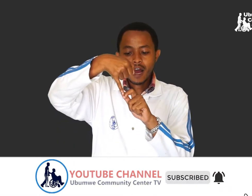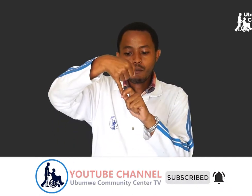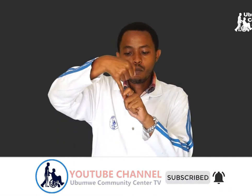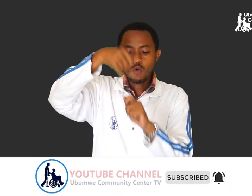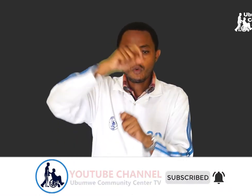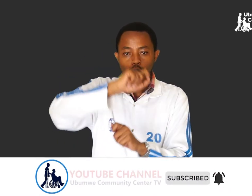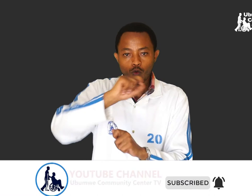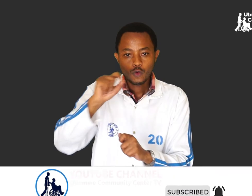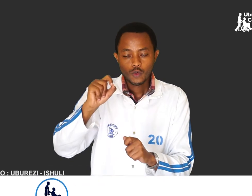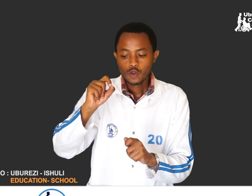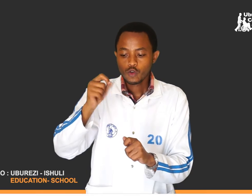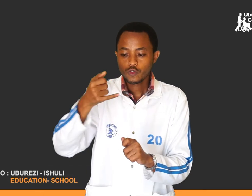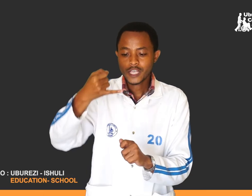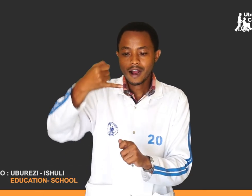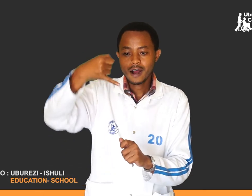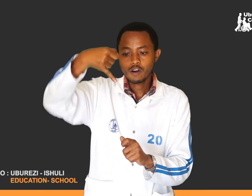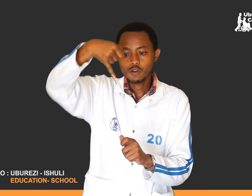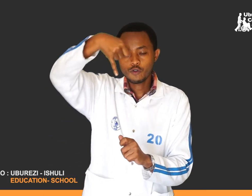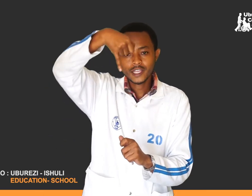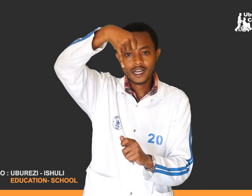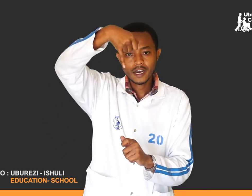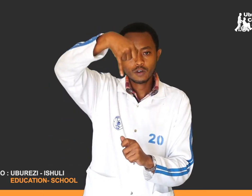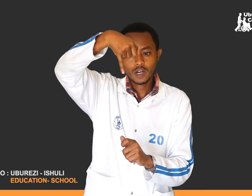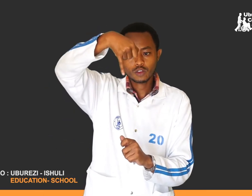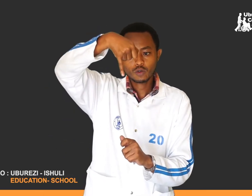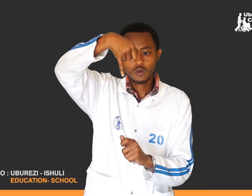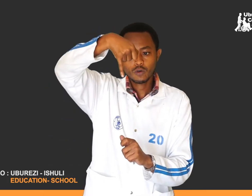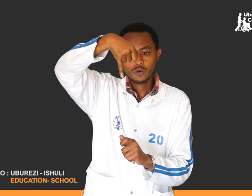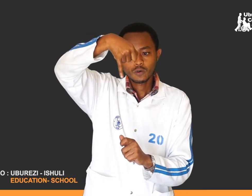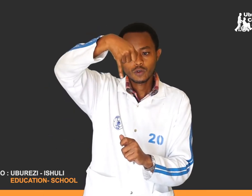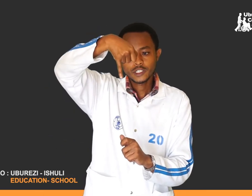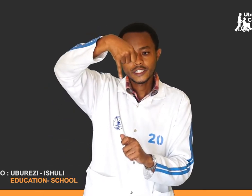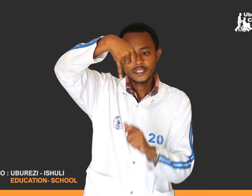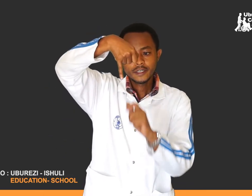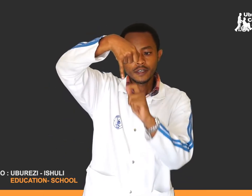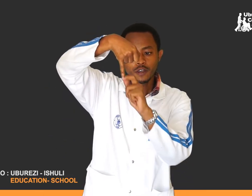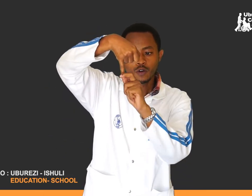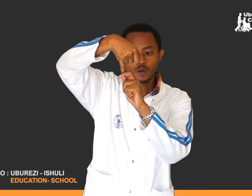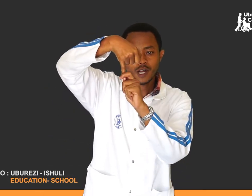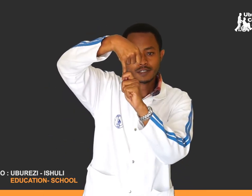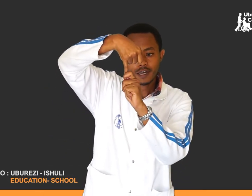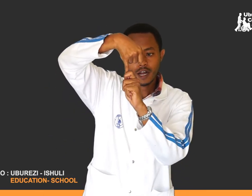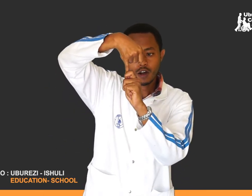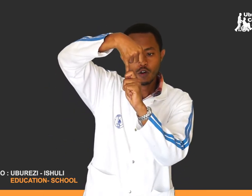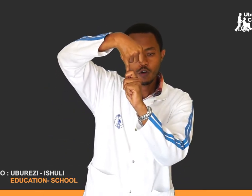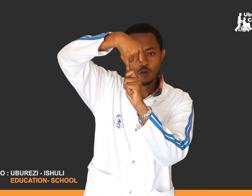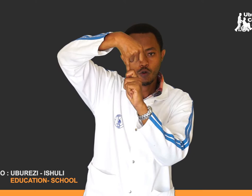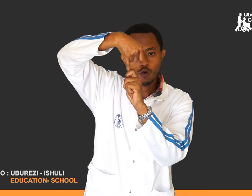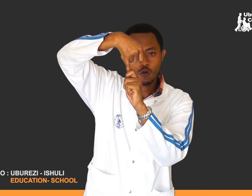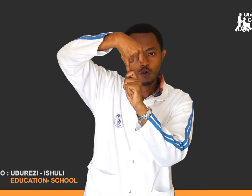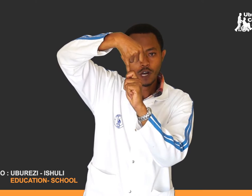ikaramu, usa nkaho ufata kano gatoki ugasa nkaho ukuraho